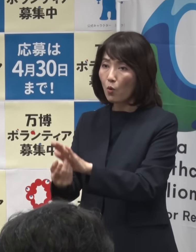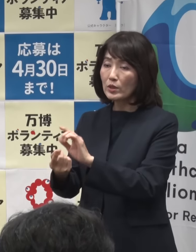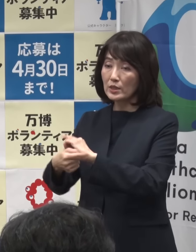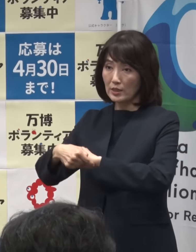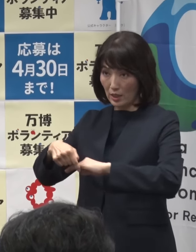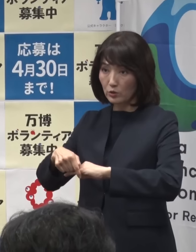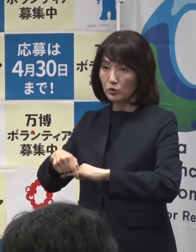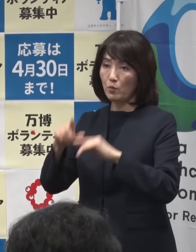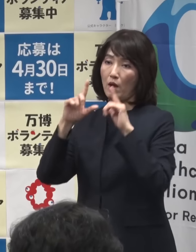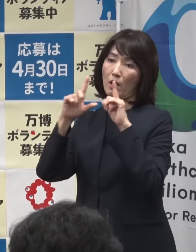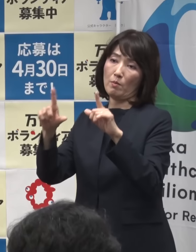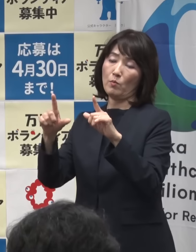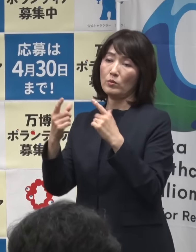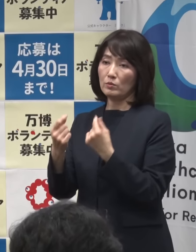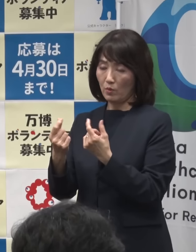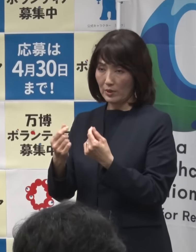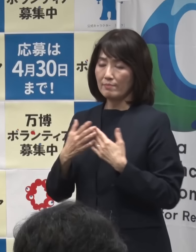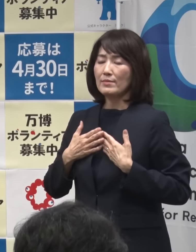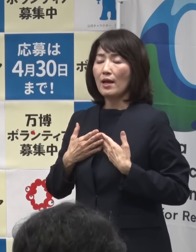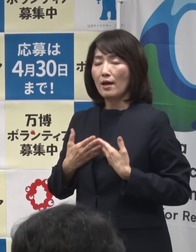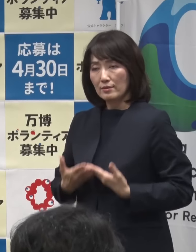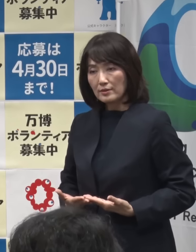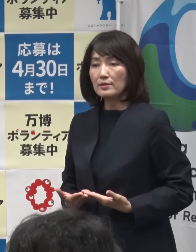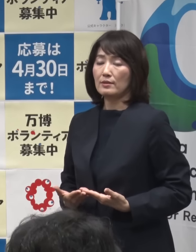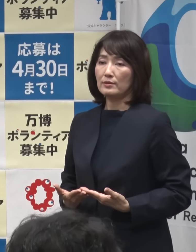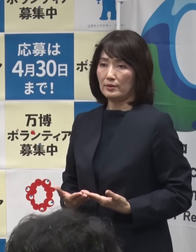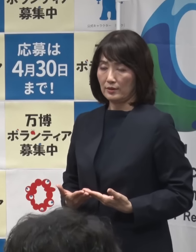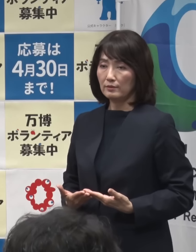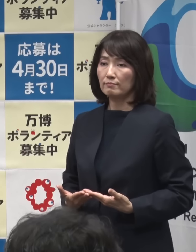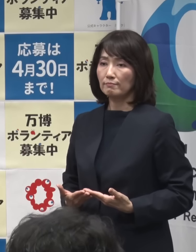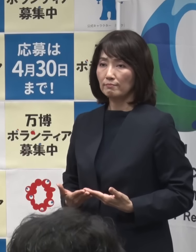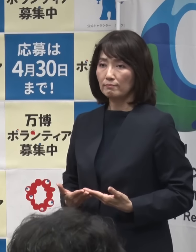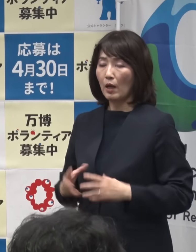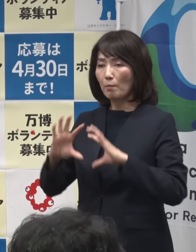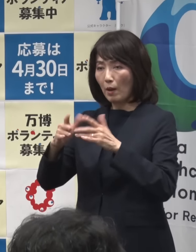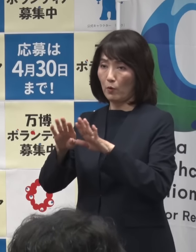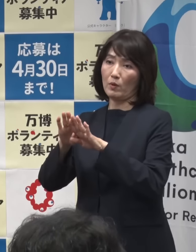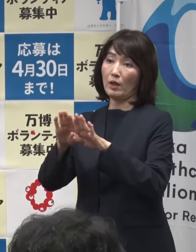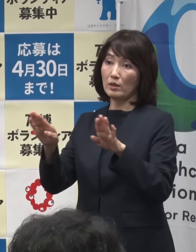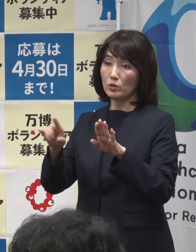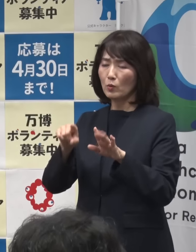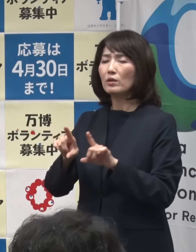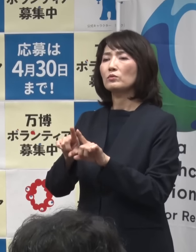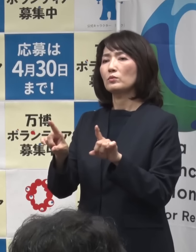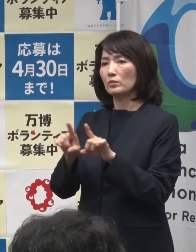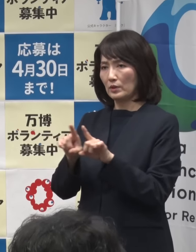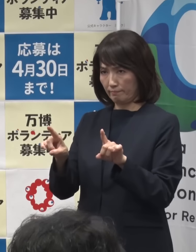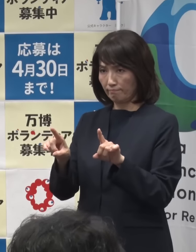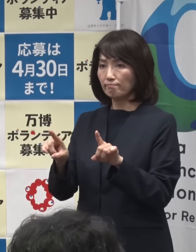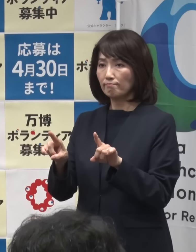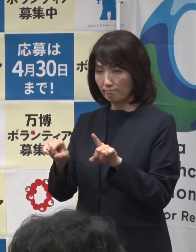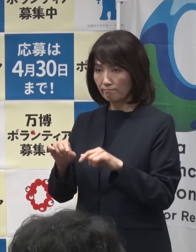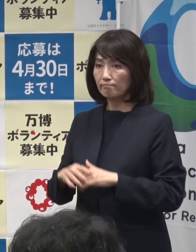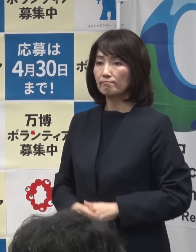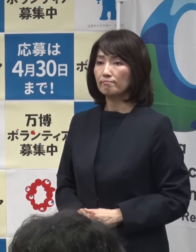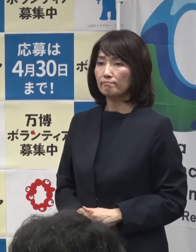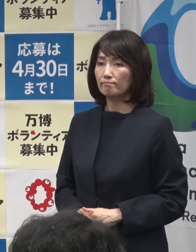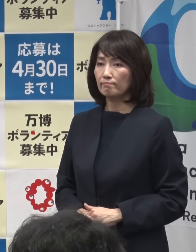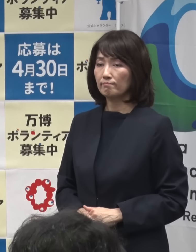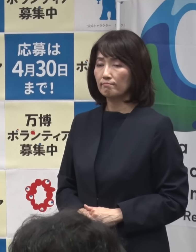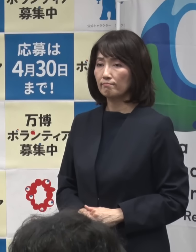した通りです。安全にですね、あのこの当然万博を開催するというのは当然のことだと思いますし、これはあ